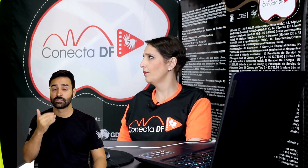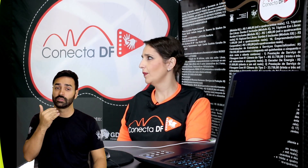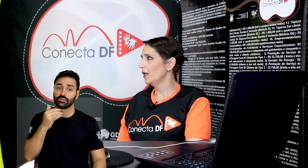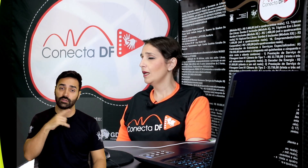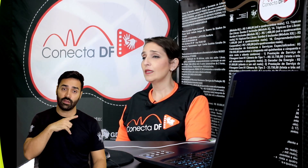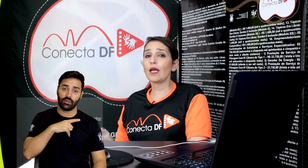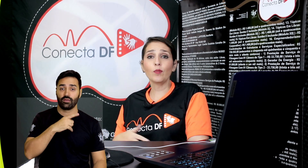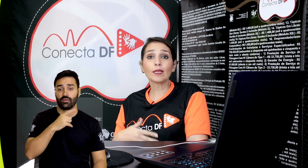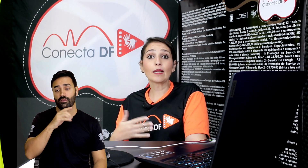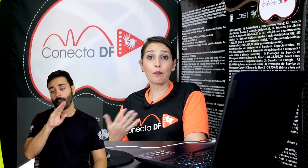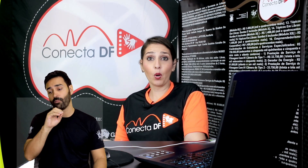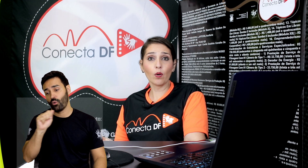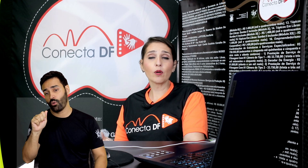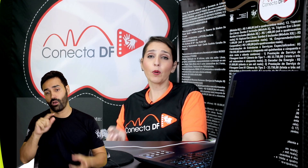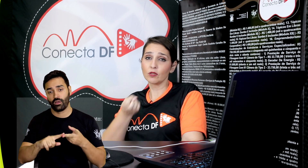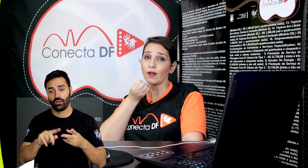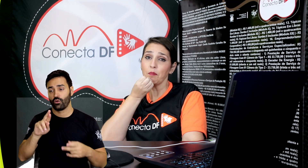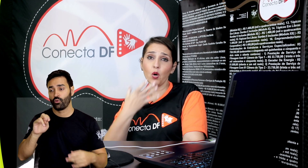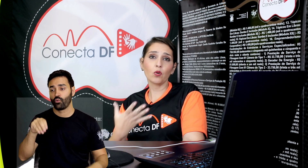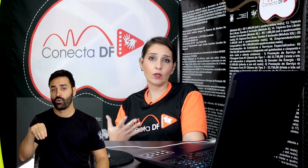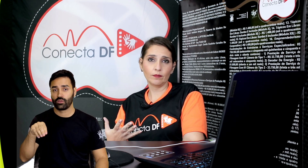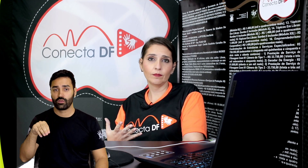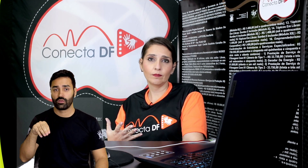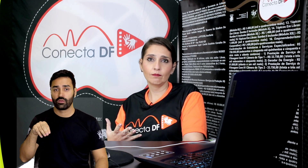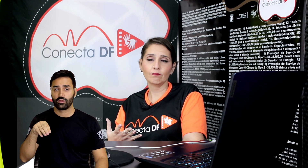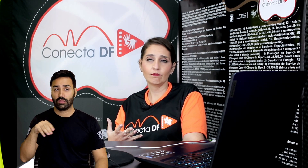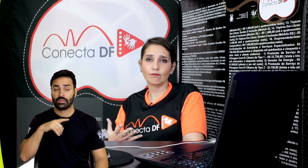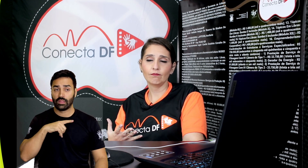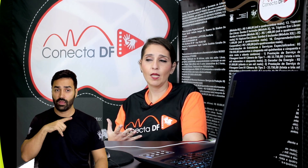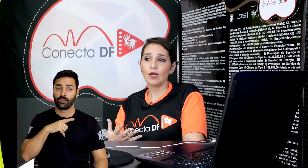né? Se a comida tá boa, eu posso falar boa.